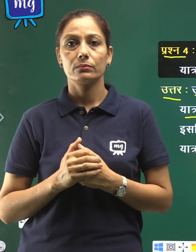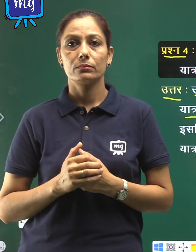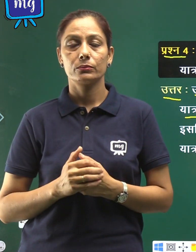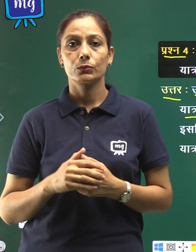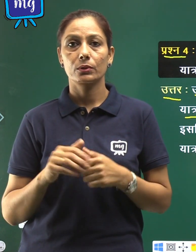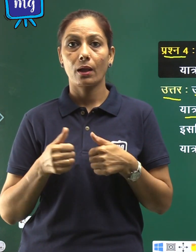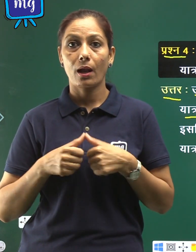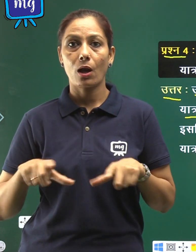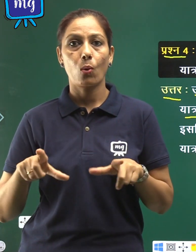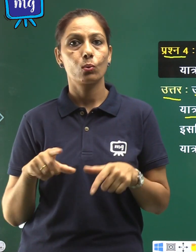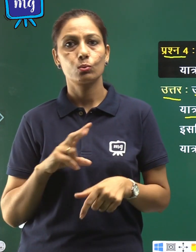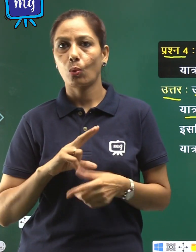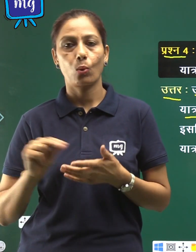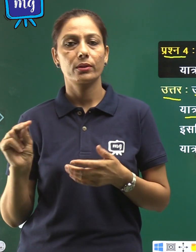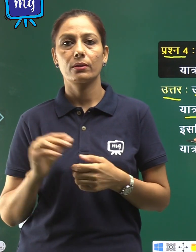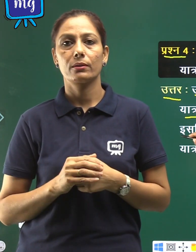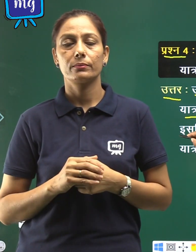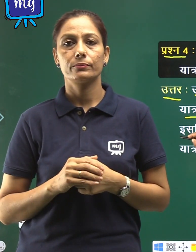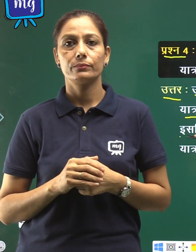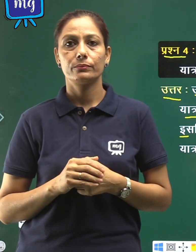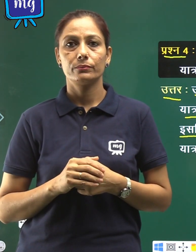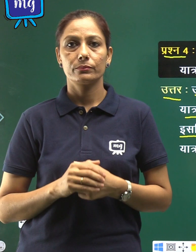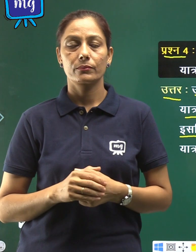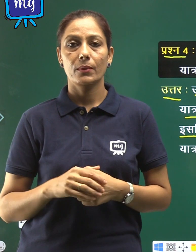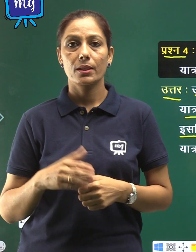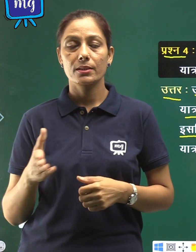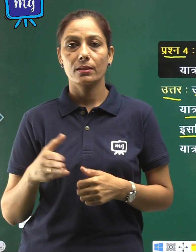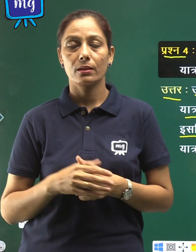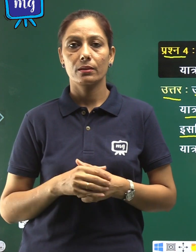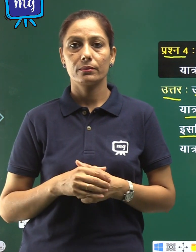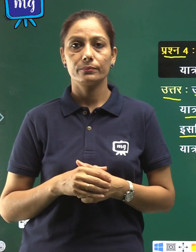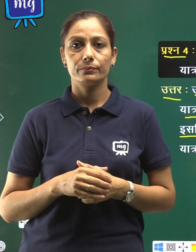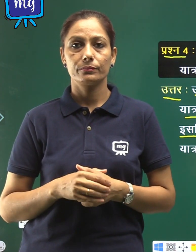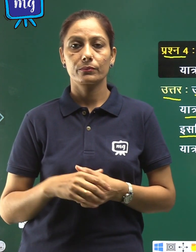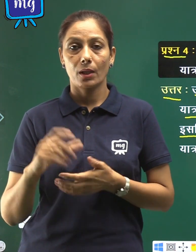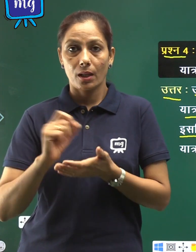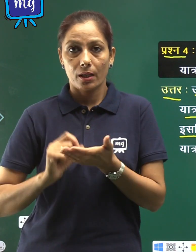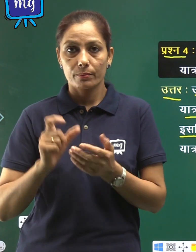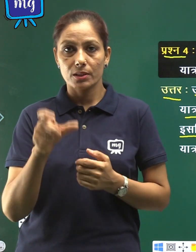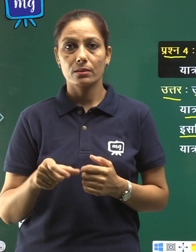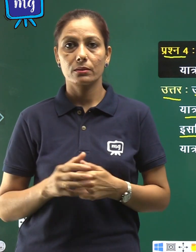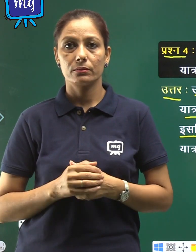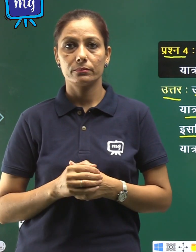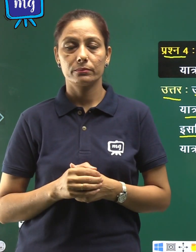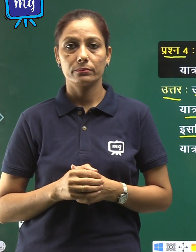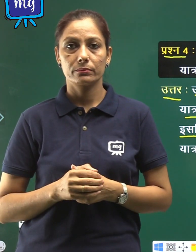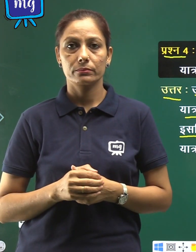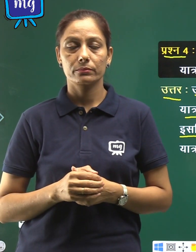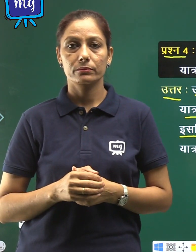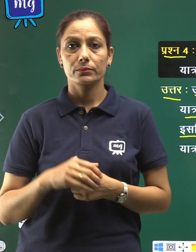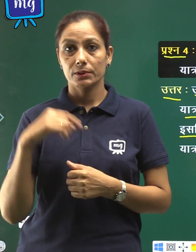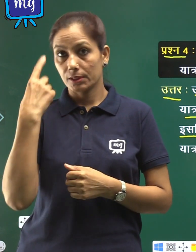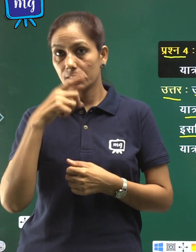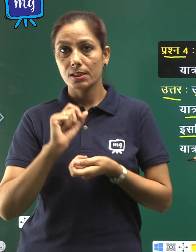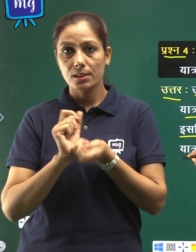को अनुमति नहीं थी कि इस लिए लेखक ने 16